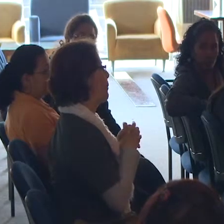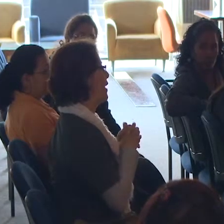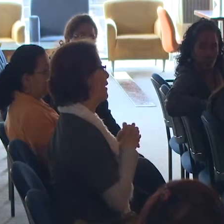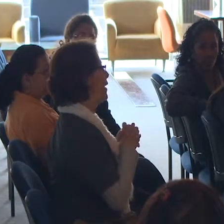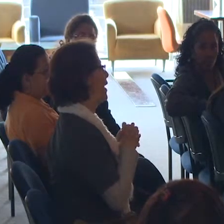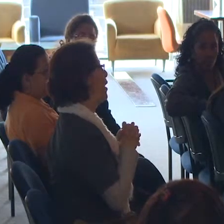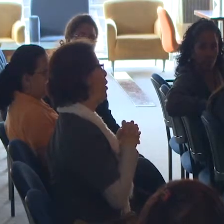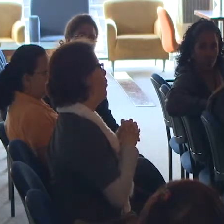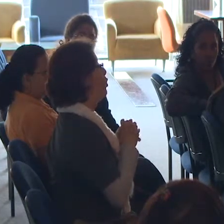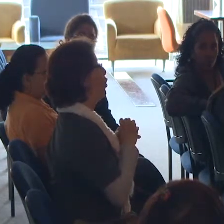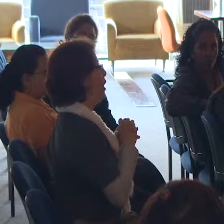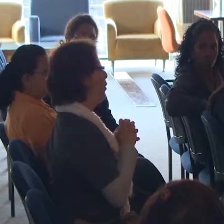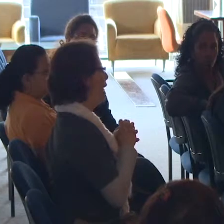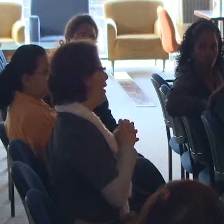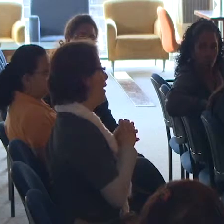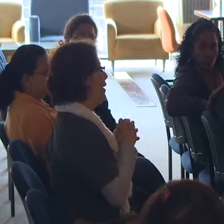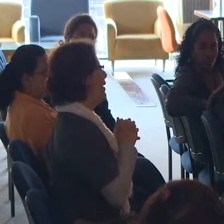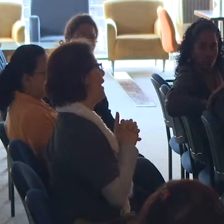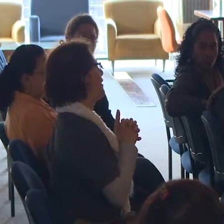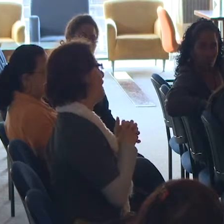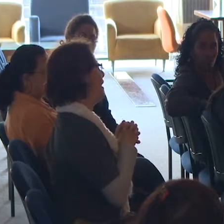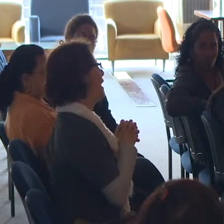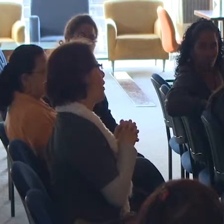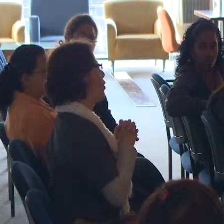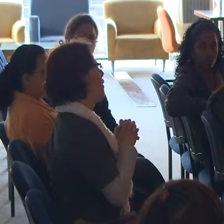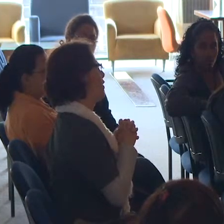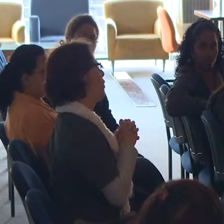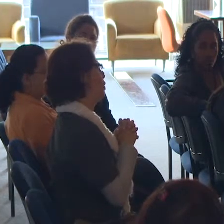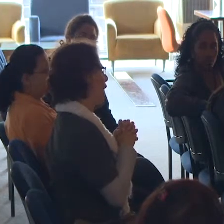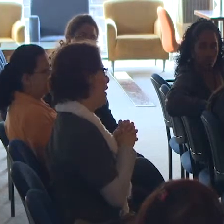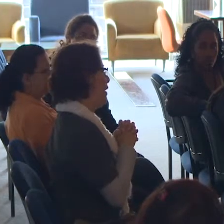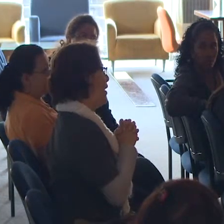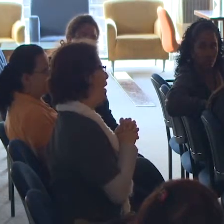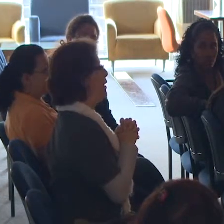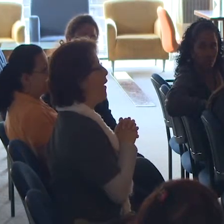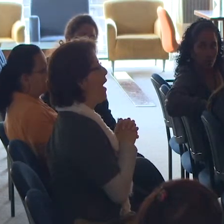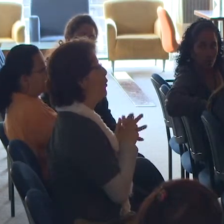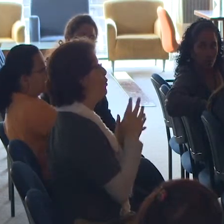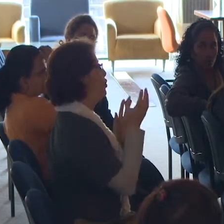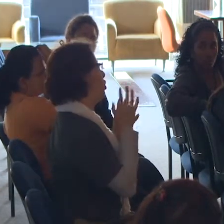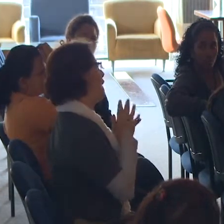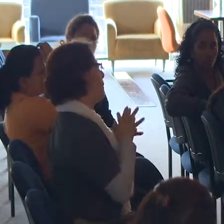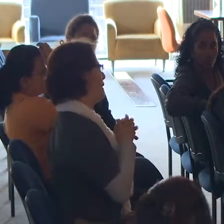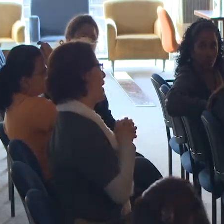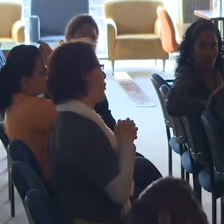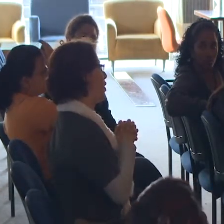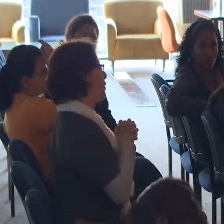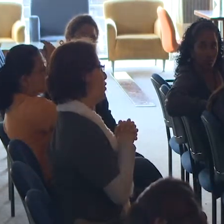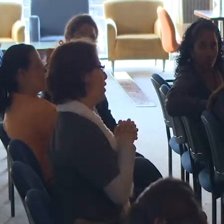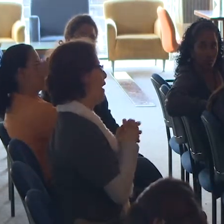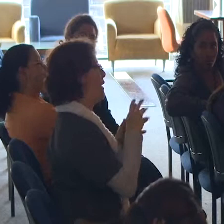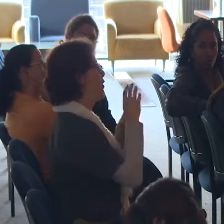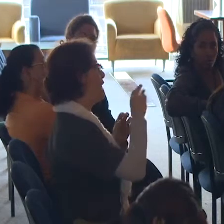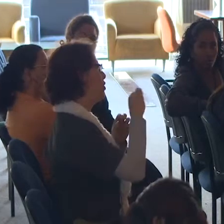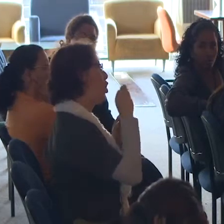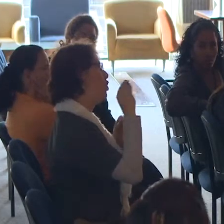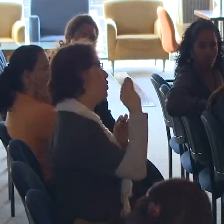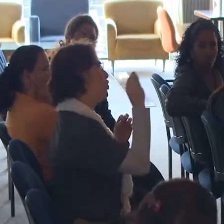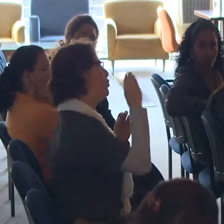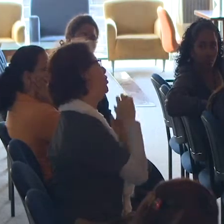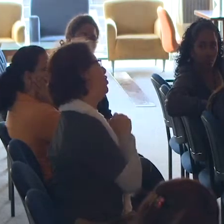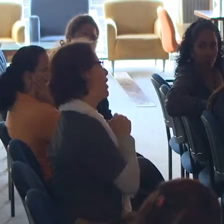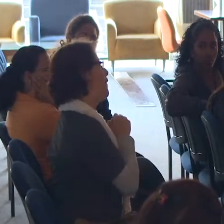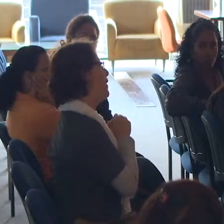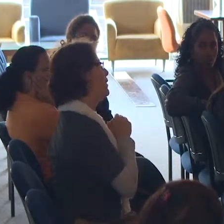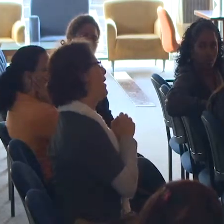Trabajamos mucho desde la parte de motora oral, de la técnica de colocación oral, y trabajamos mucho en la parte de la programación del habla. O